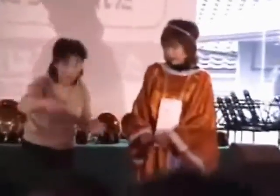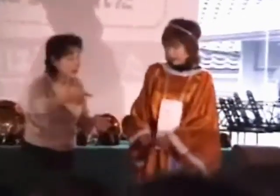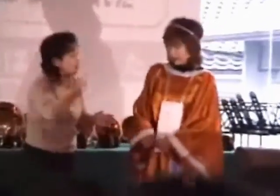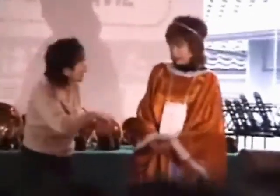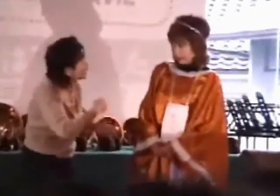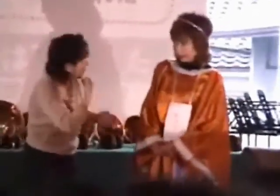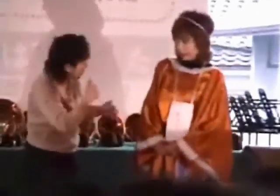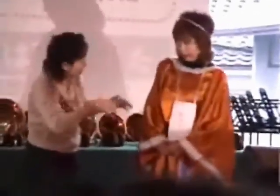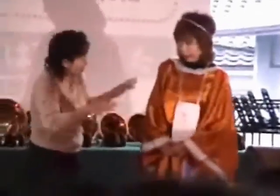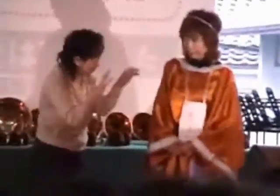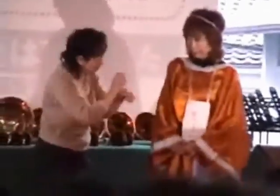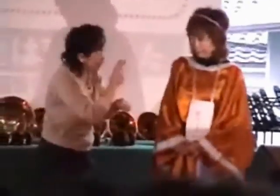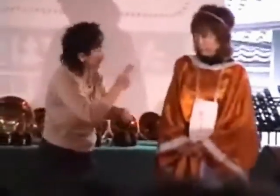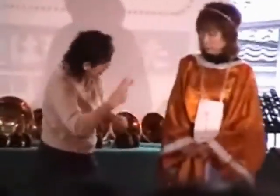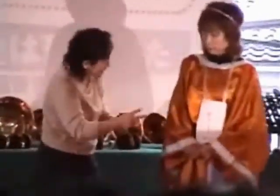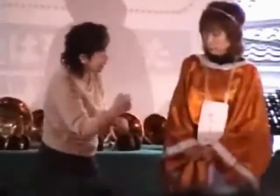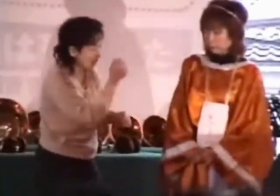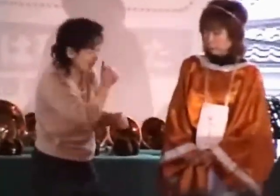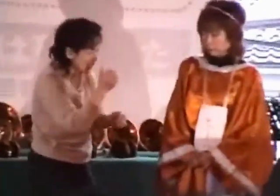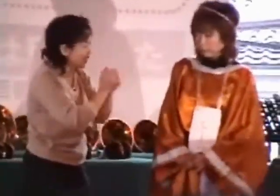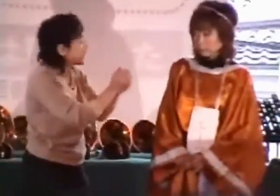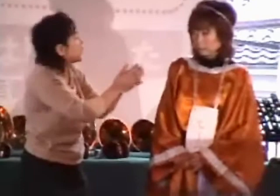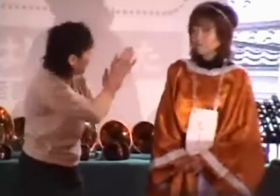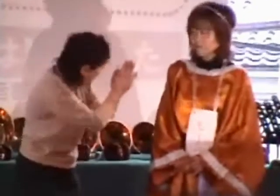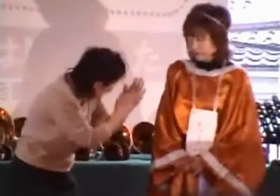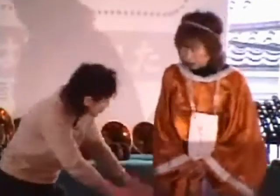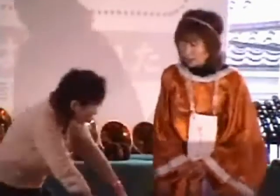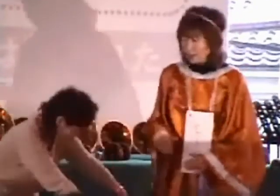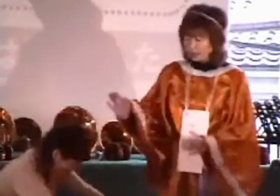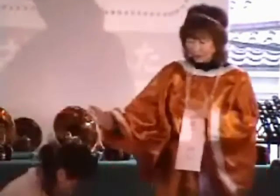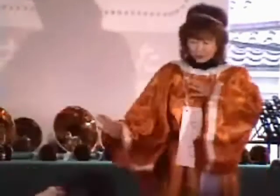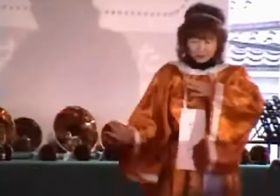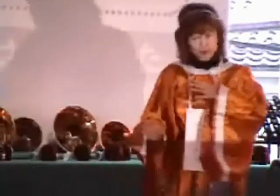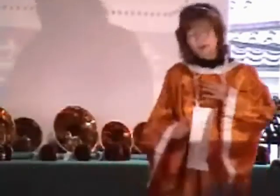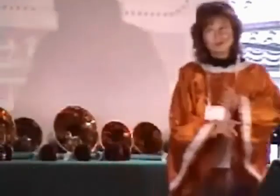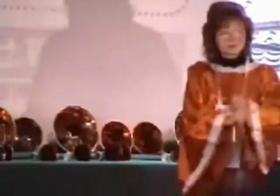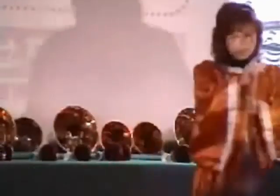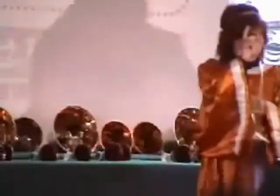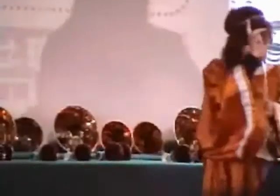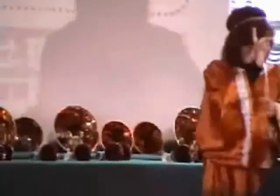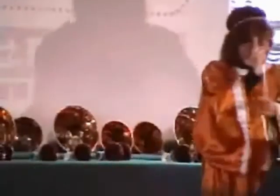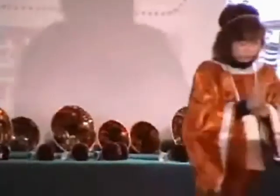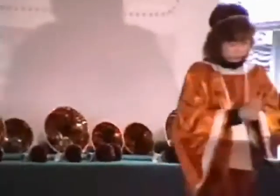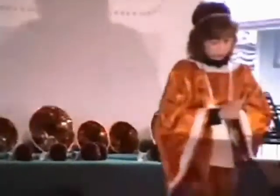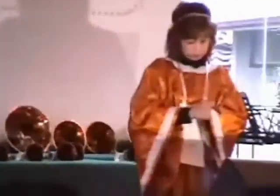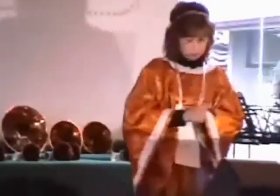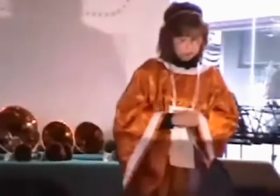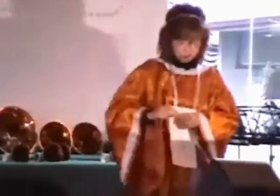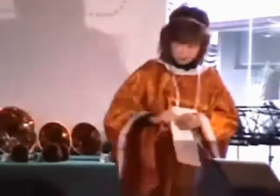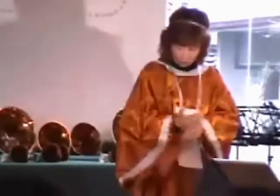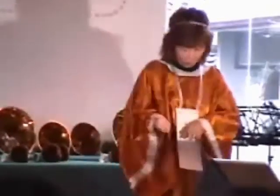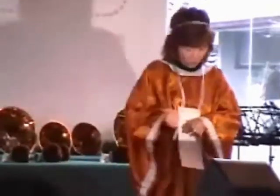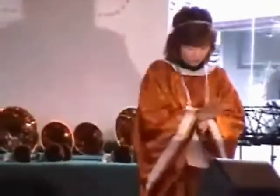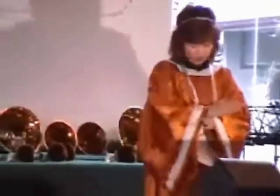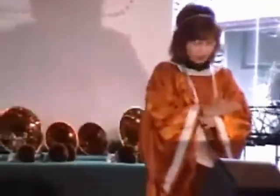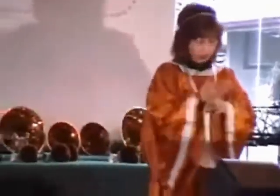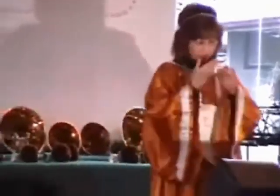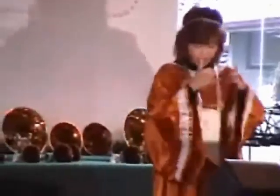私たちはよくしていただいたのに、神様に不平と不満を言いました、ごめんなさいモーセさん、もうエジプ